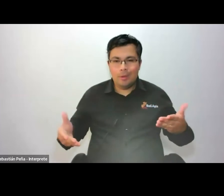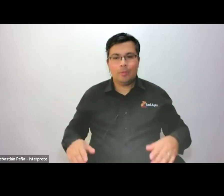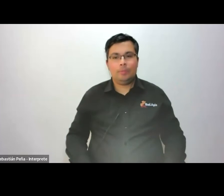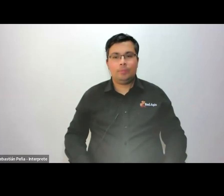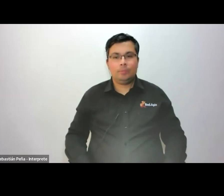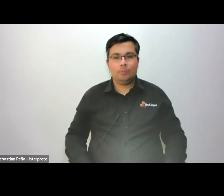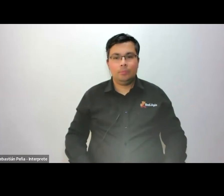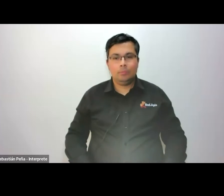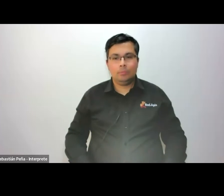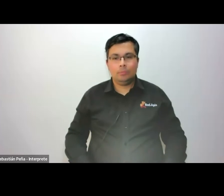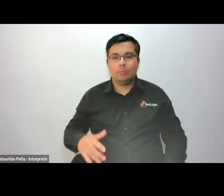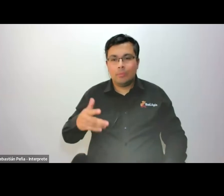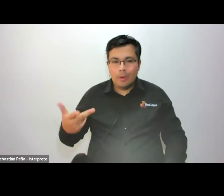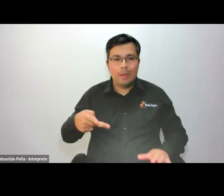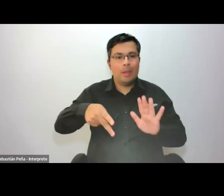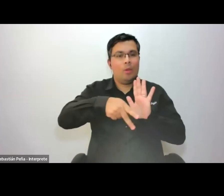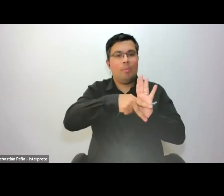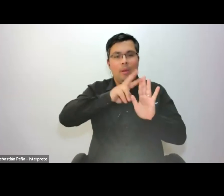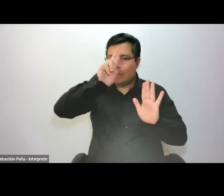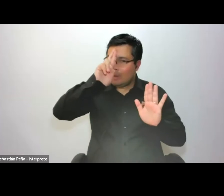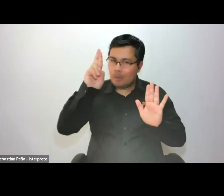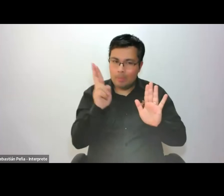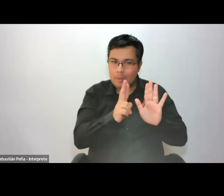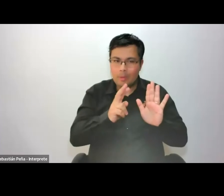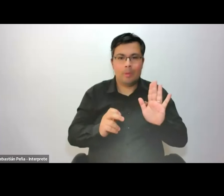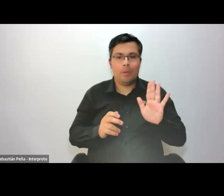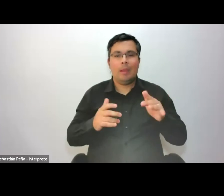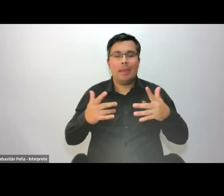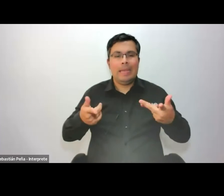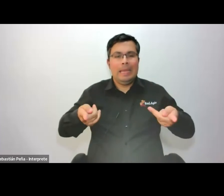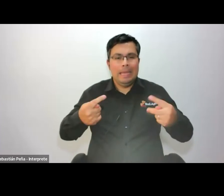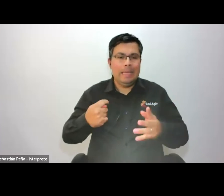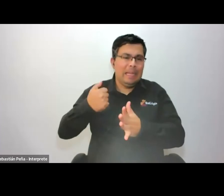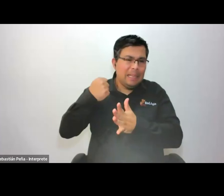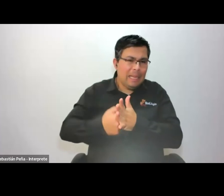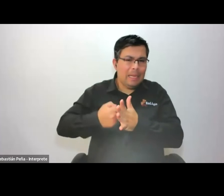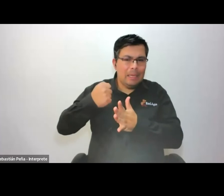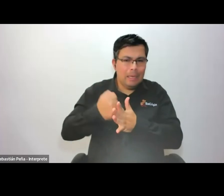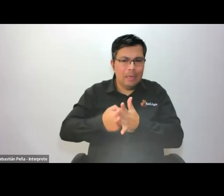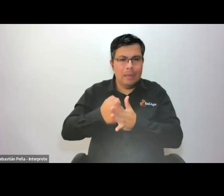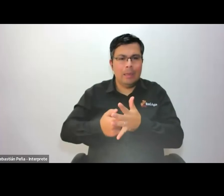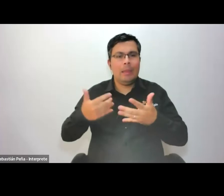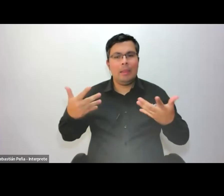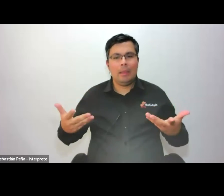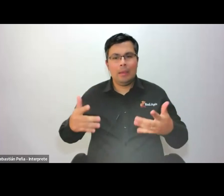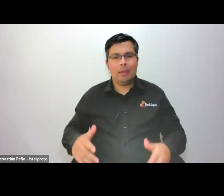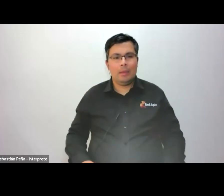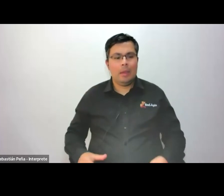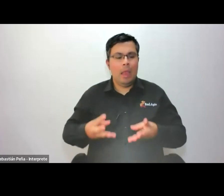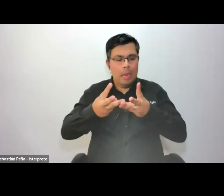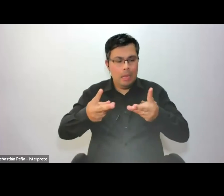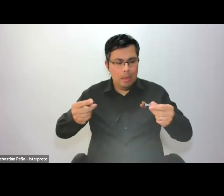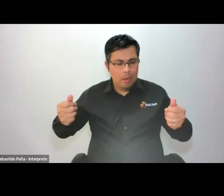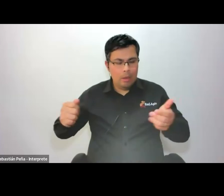esta normativa que intenta mitigar esa vulneración y erradicar, concretando el derecho a la educación, es que vienen todas